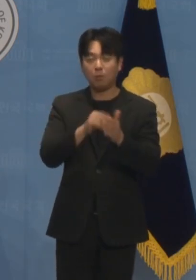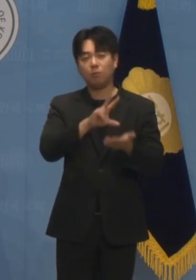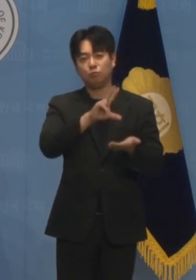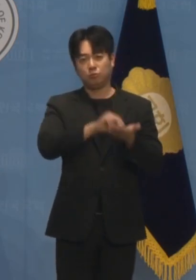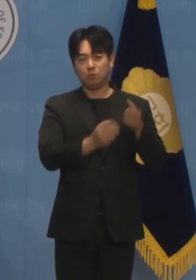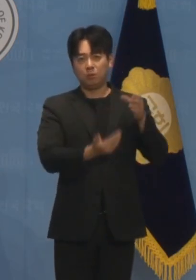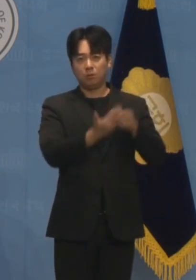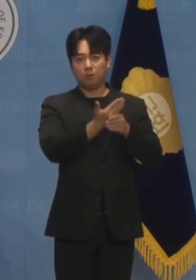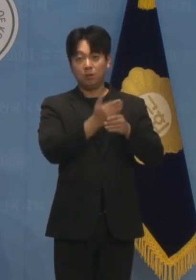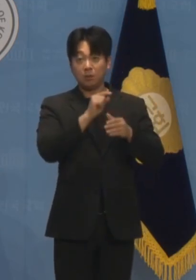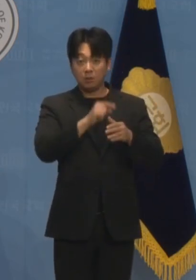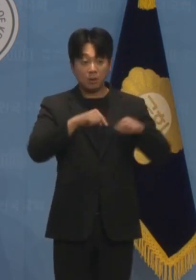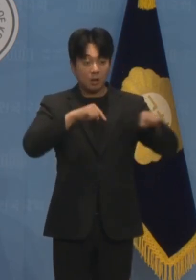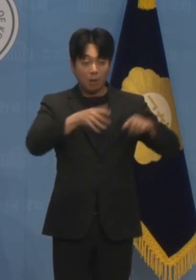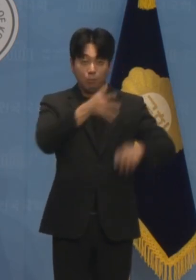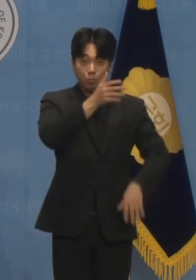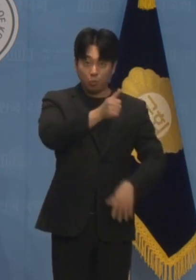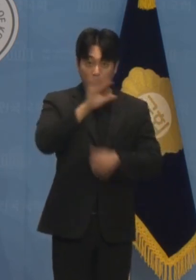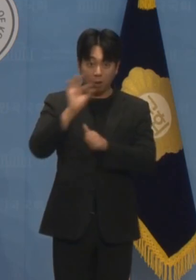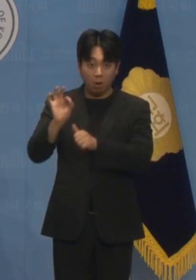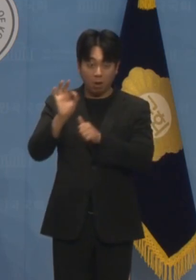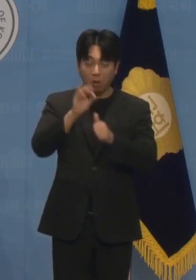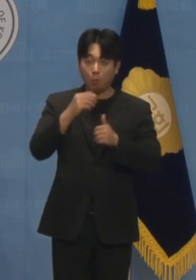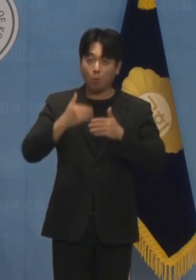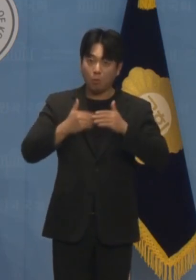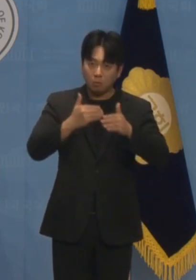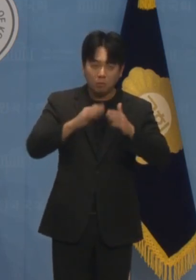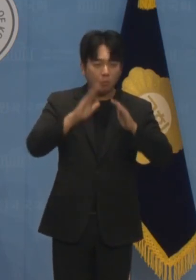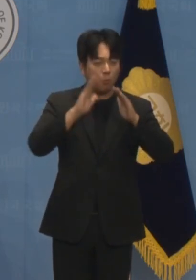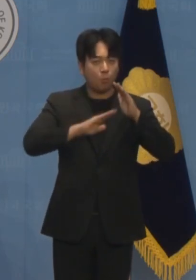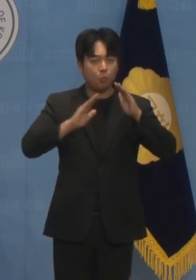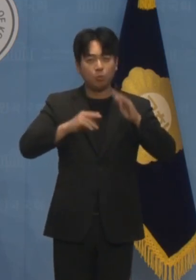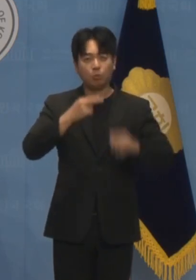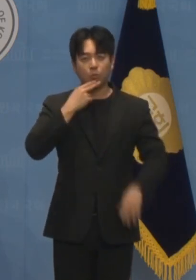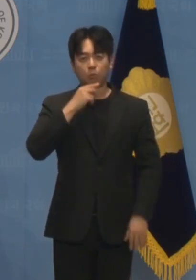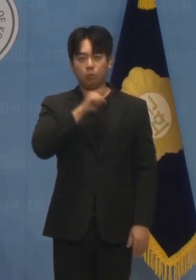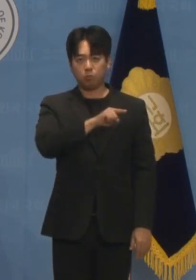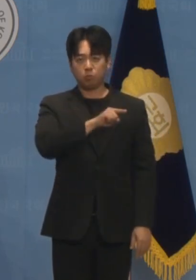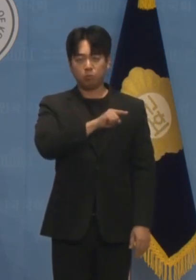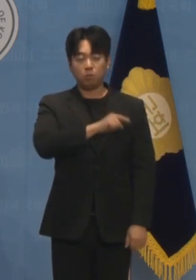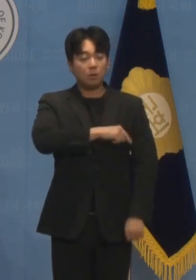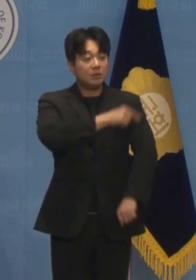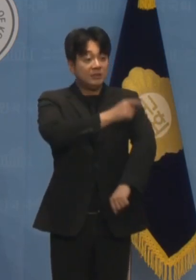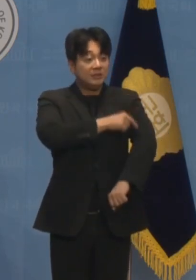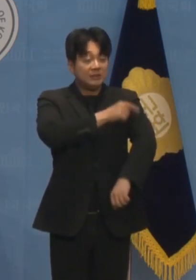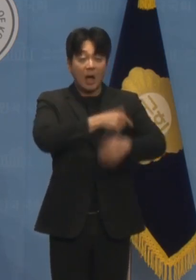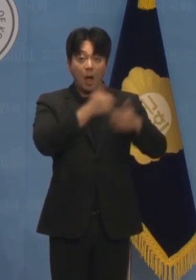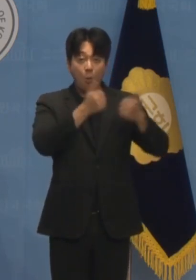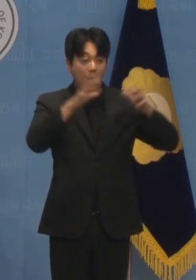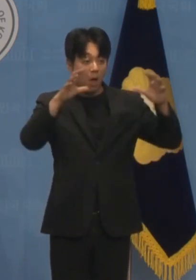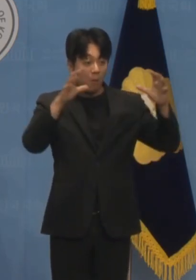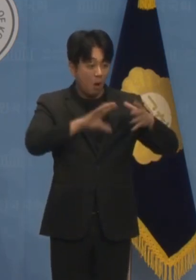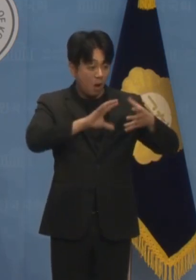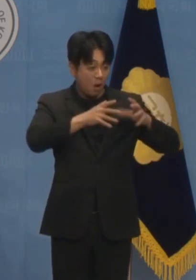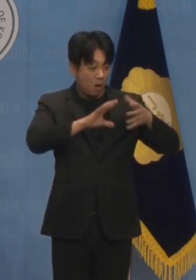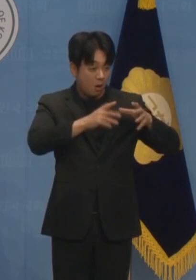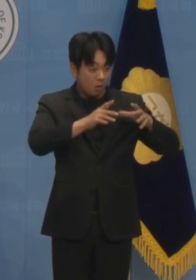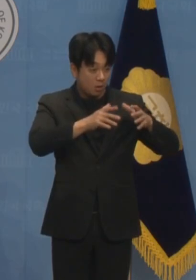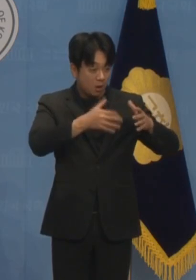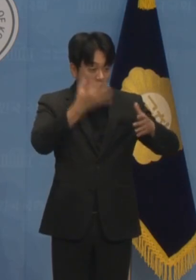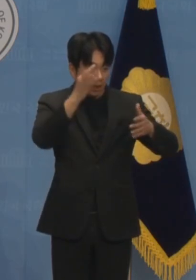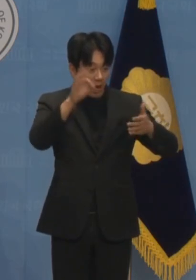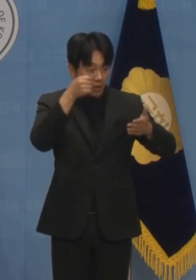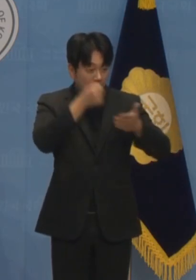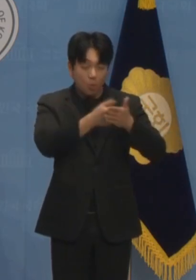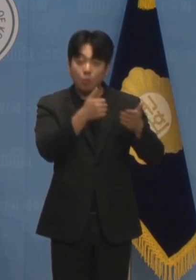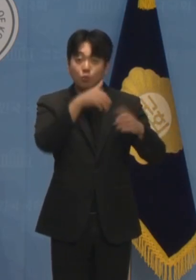결과도 정의롭지 못했습니다. 이사의 선임 절차도 없이 계약서 작성 후에 기자회견을 통해 감독 내정을 발표한